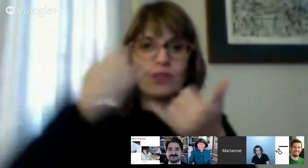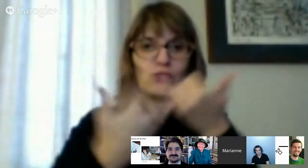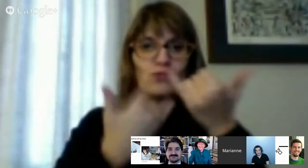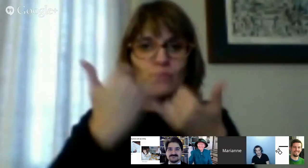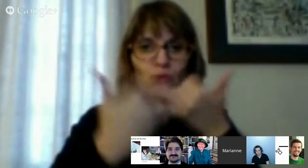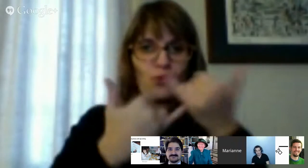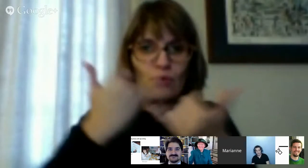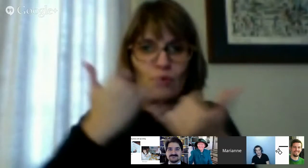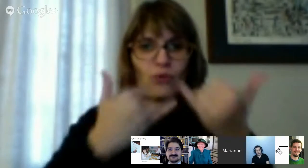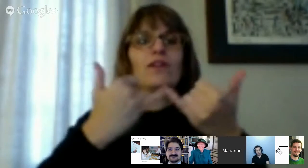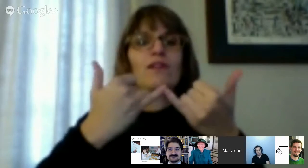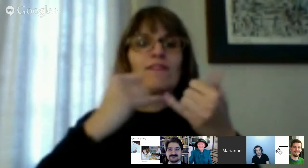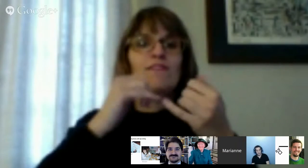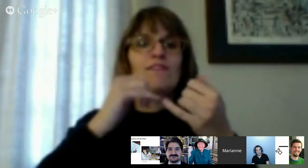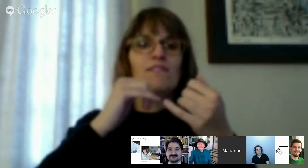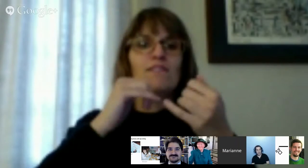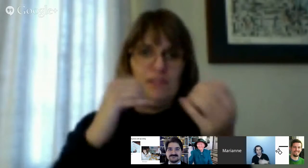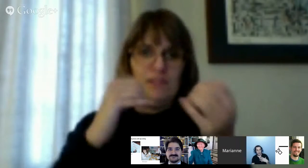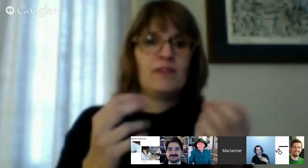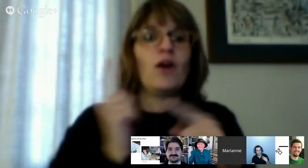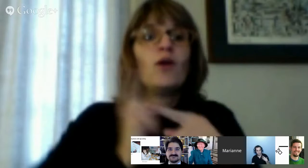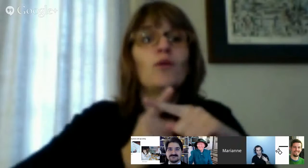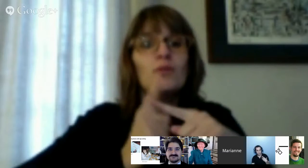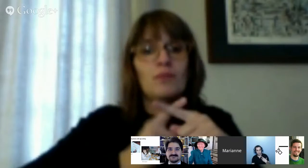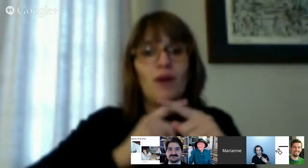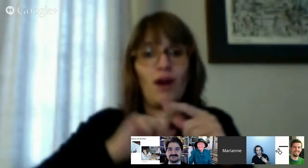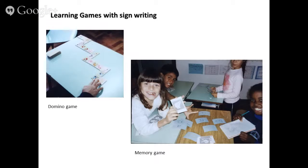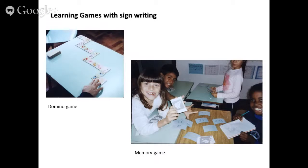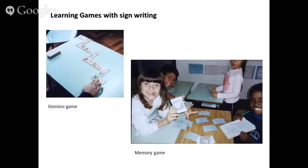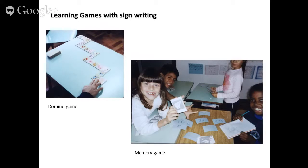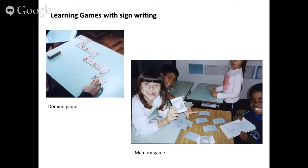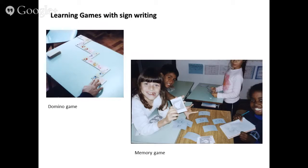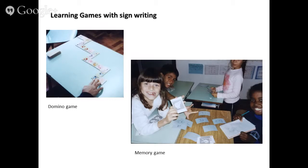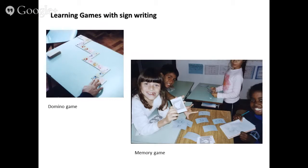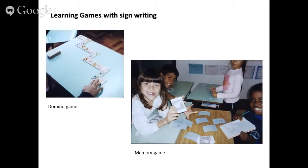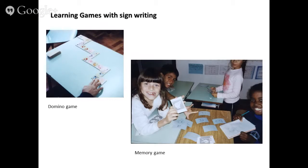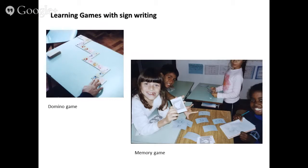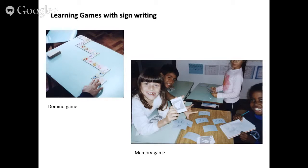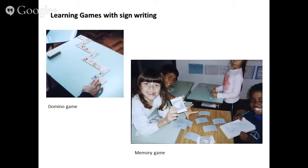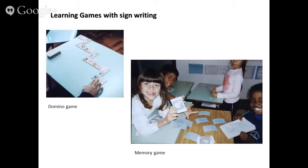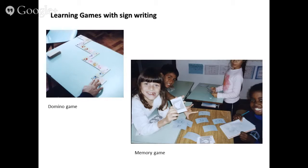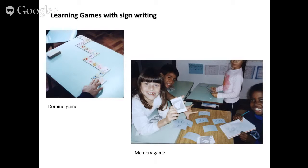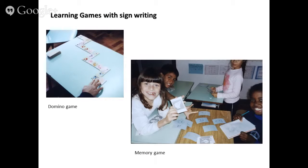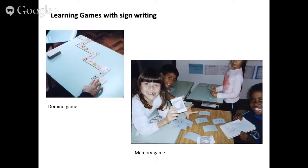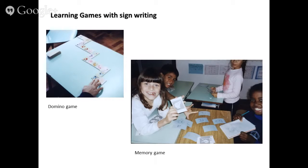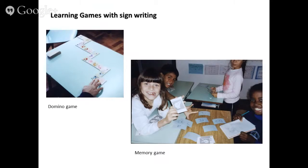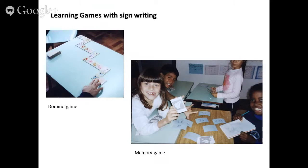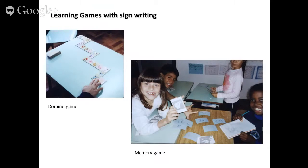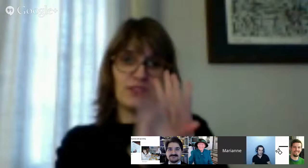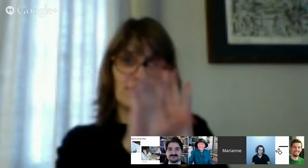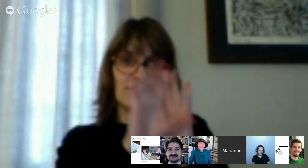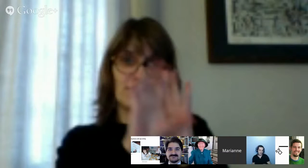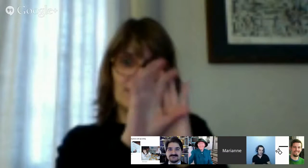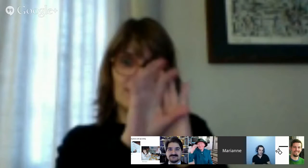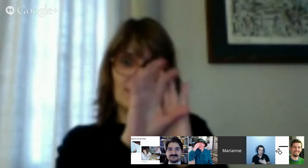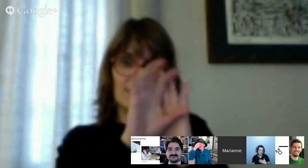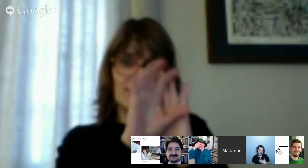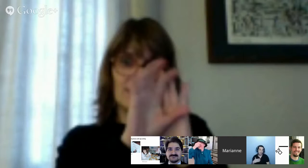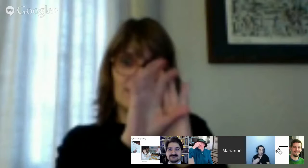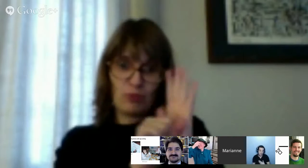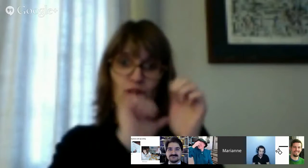E esses jogos davam oportunidade às